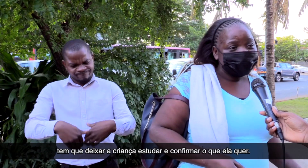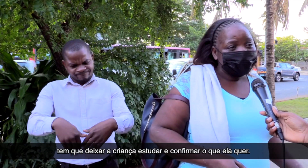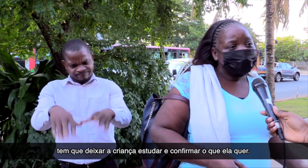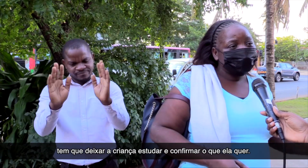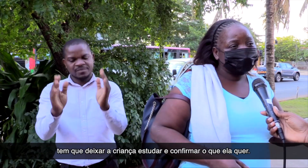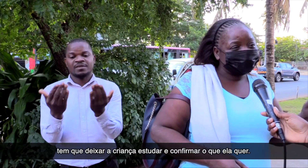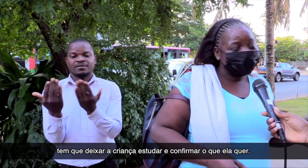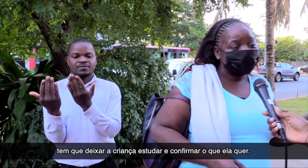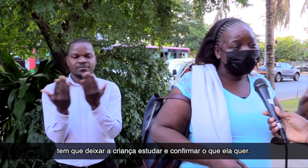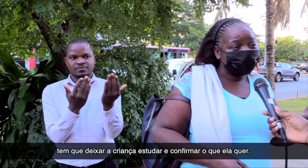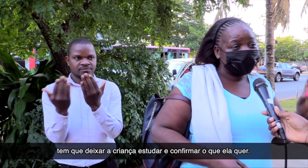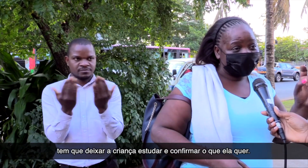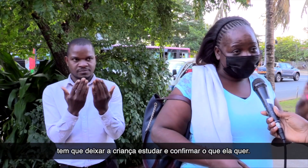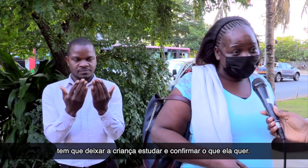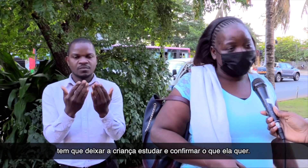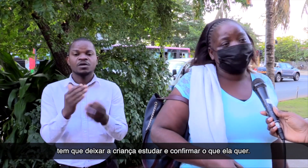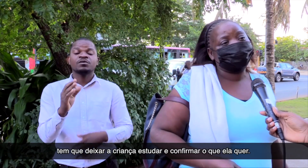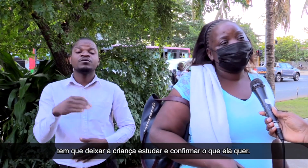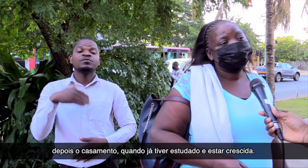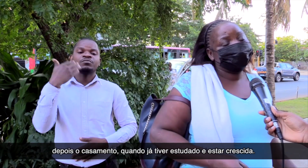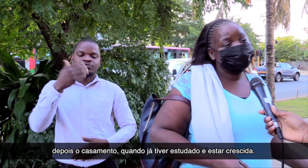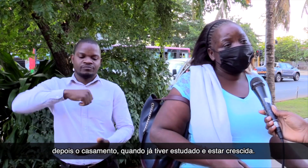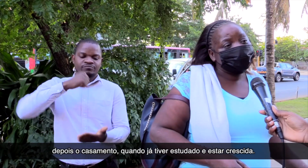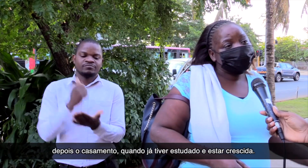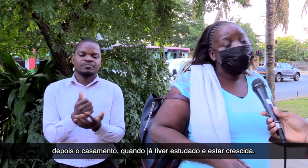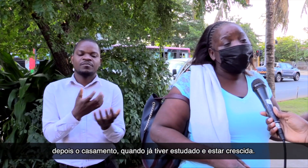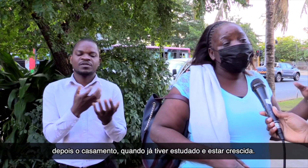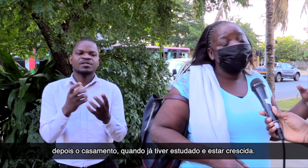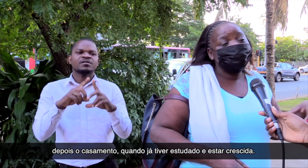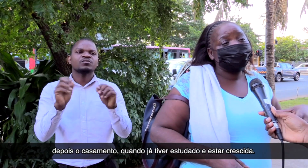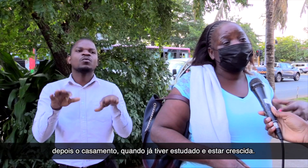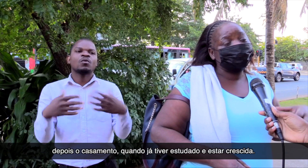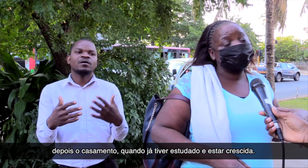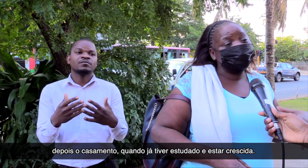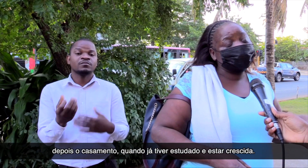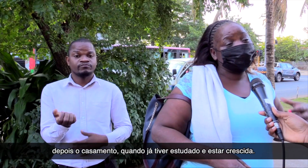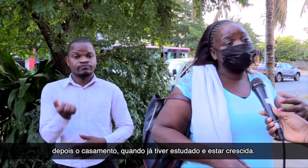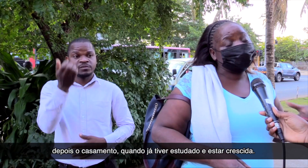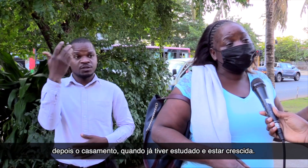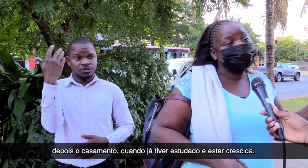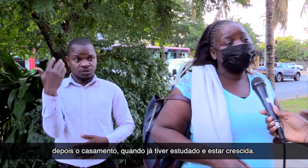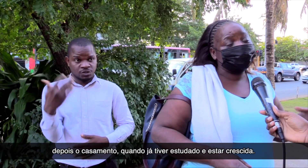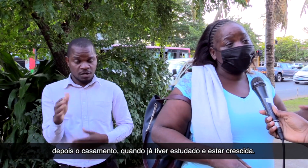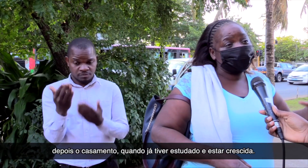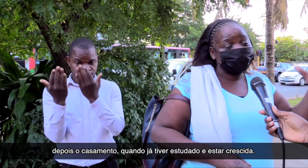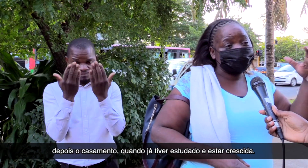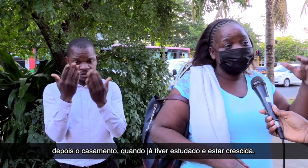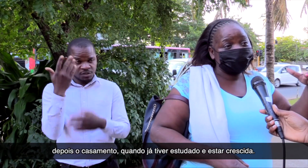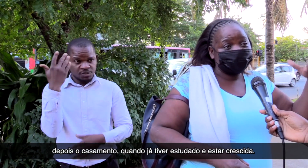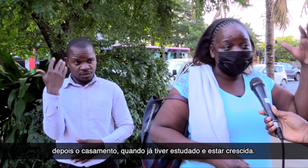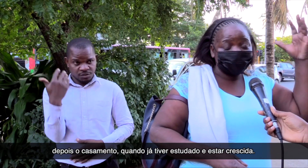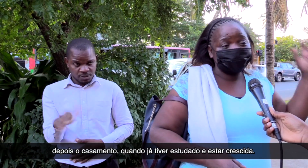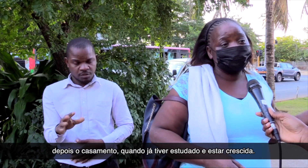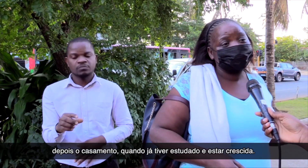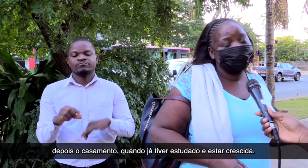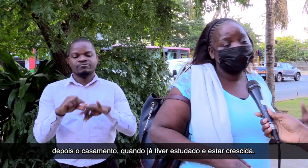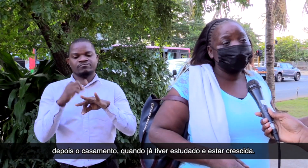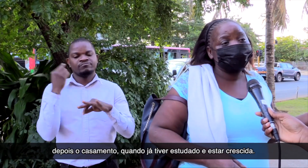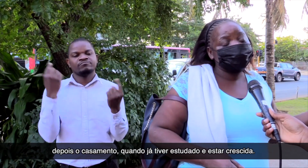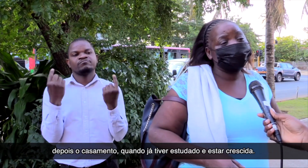estudar, confirmar aquele que ela quer. Depois é o casamento, quando depois de estudo, quando ela já estivesse